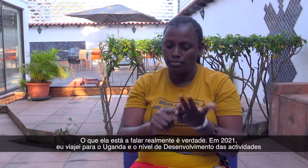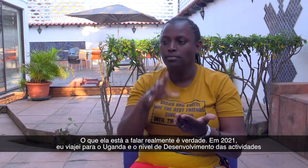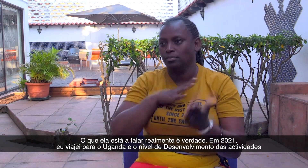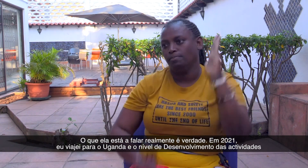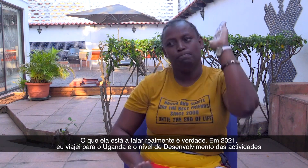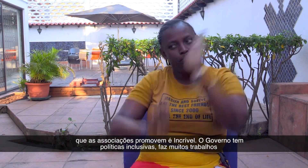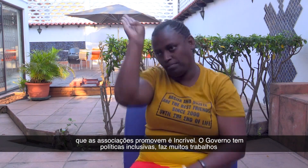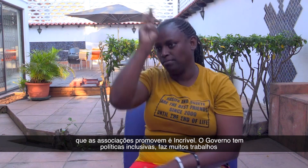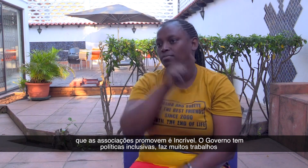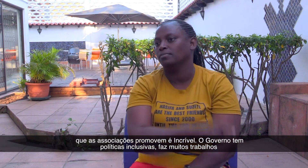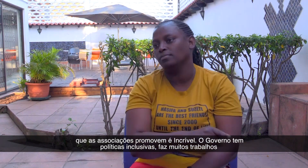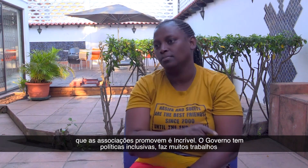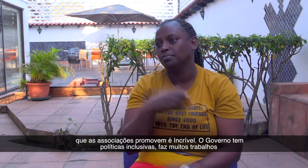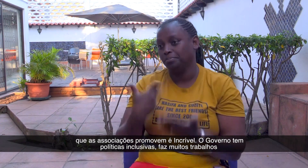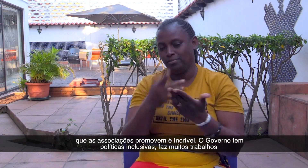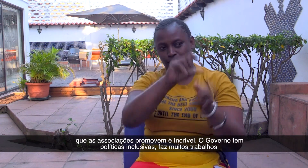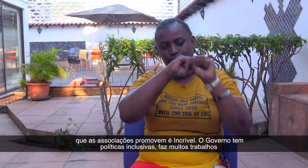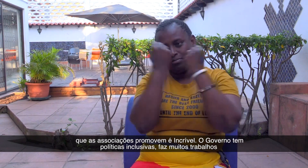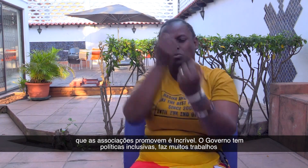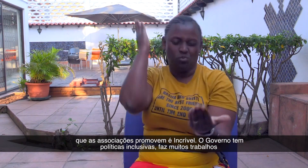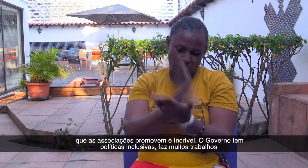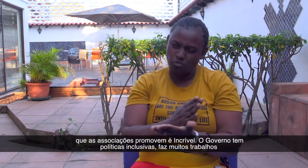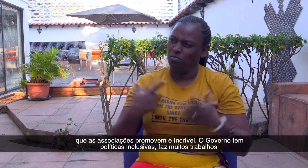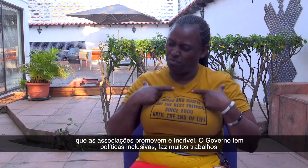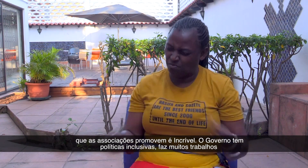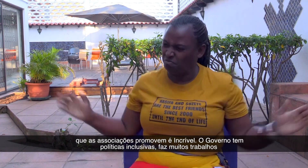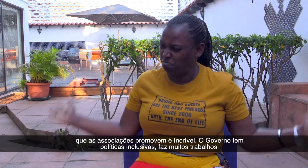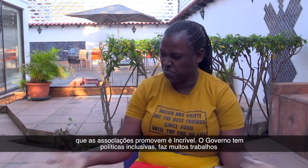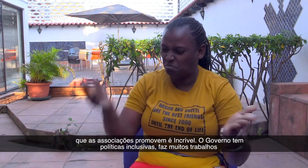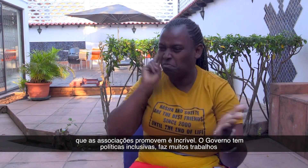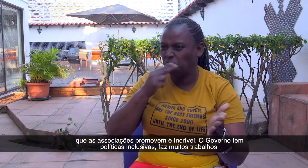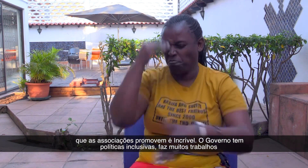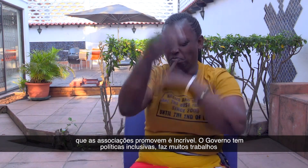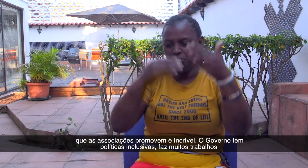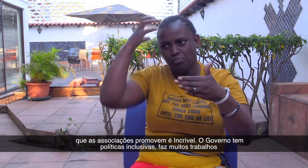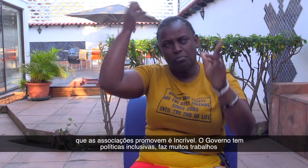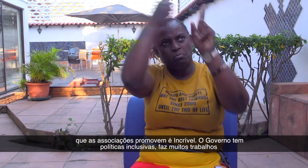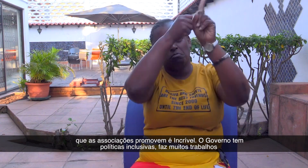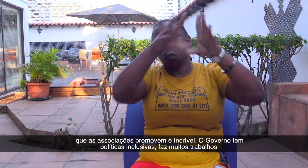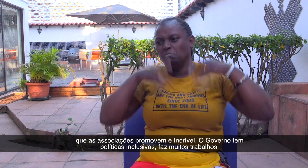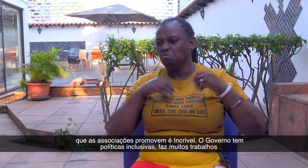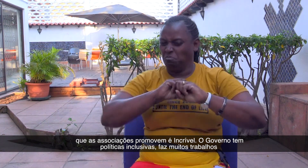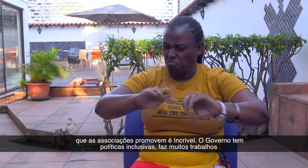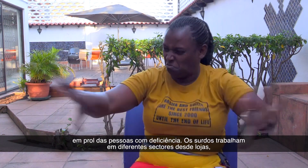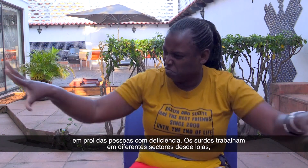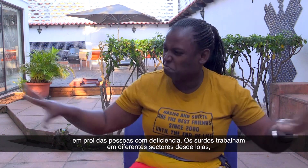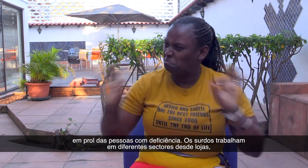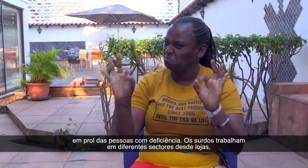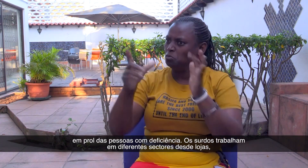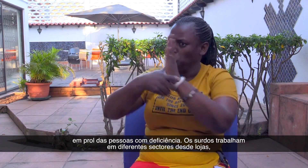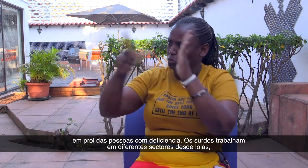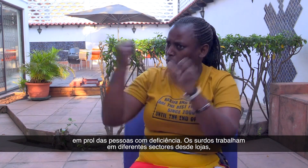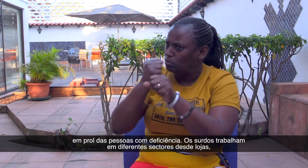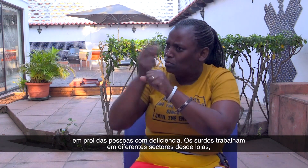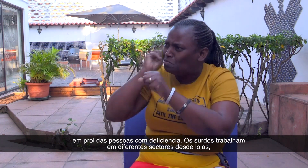das atividades que as associações promovem é incrível. O governo tem políticas inclusivas, faz muitos trabalhos em prol